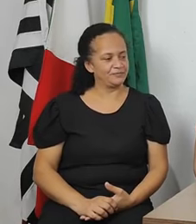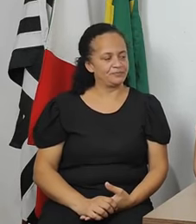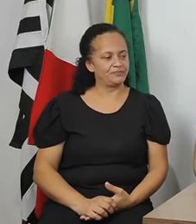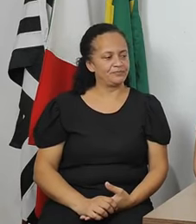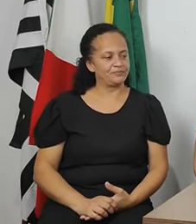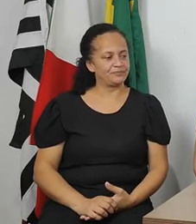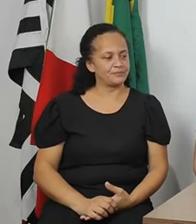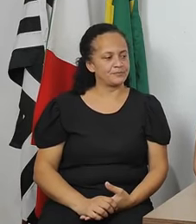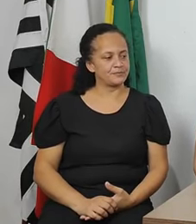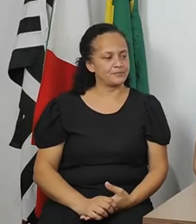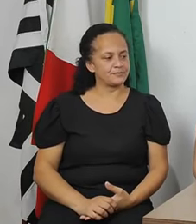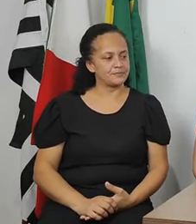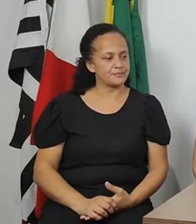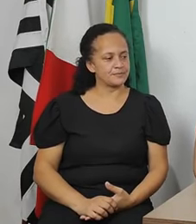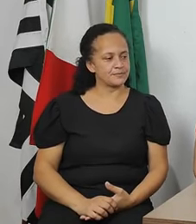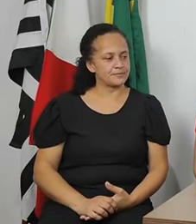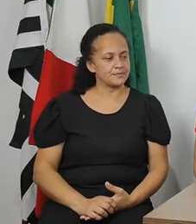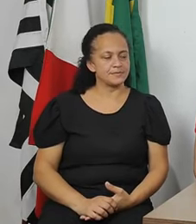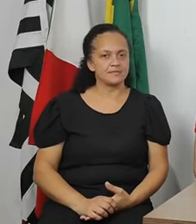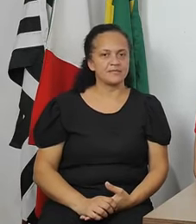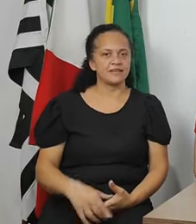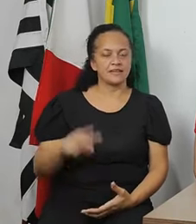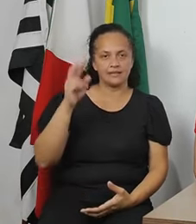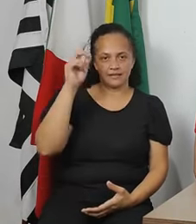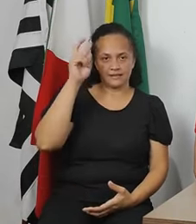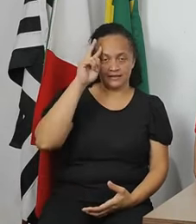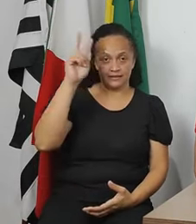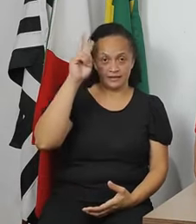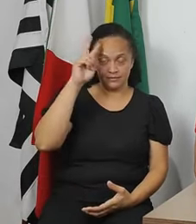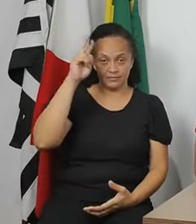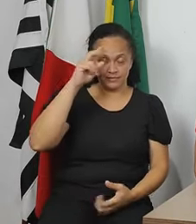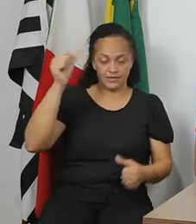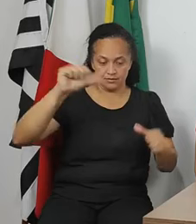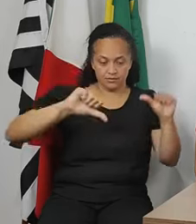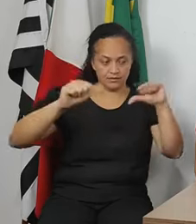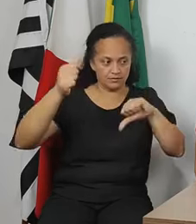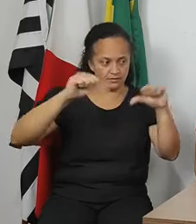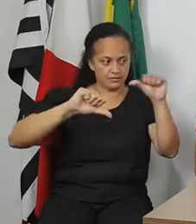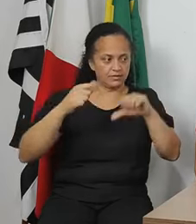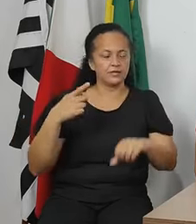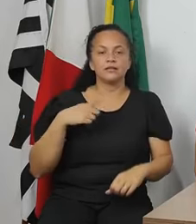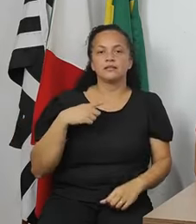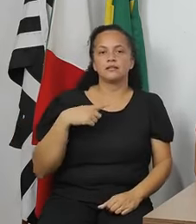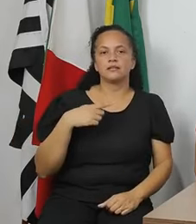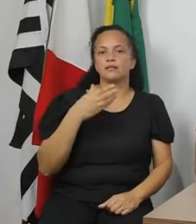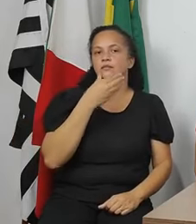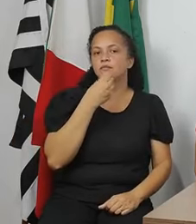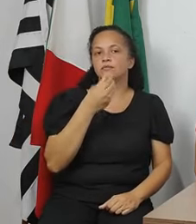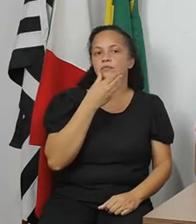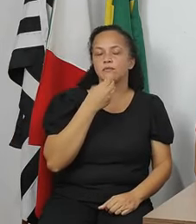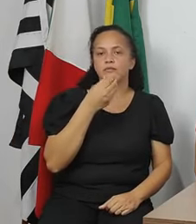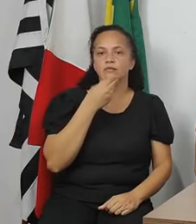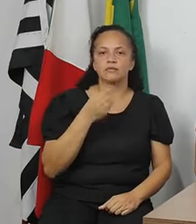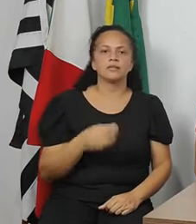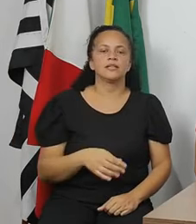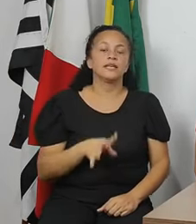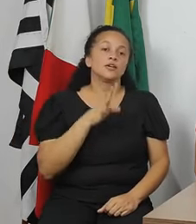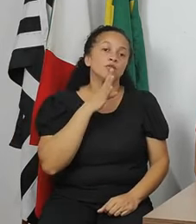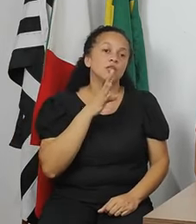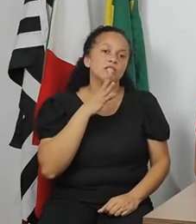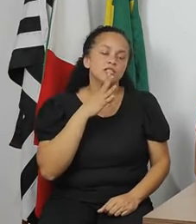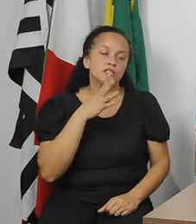Continuando aqui na parte da ciência, né? Existe ali um filósofo e também conhecido como o pai da medicina